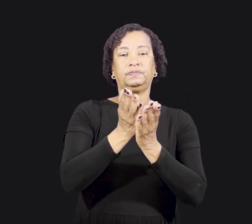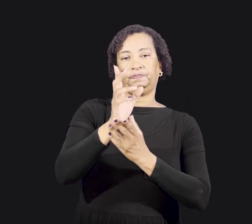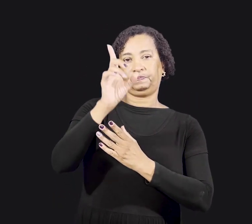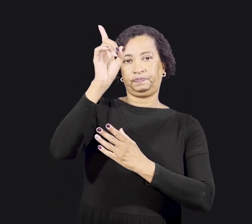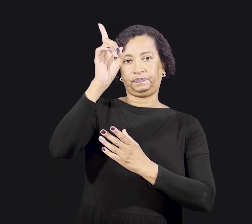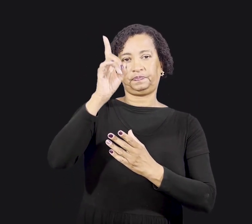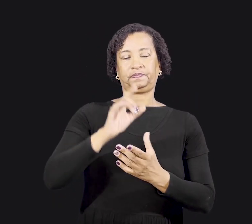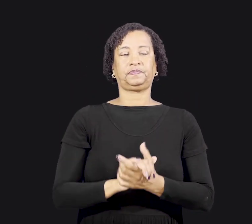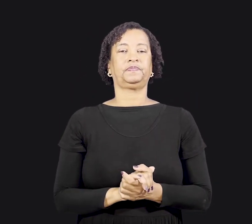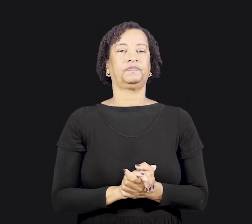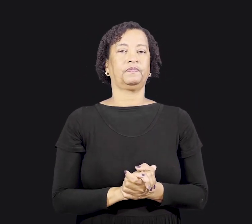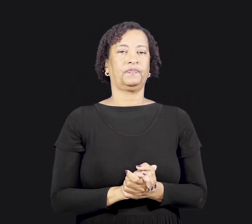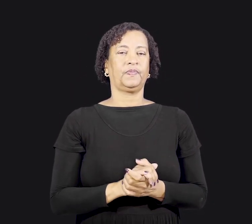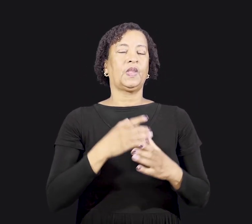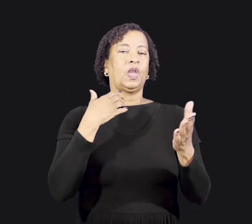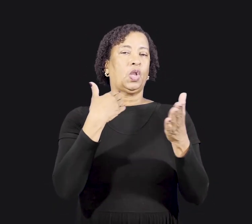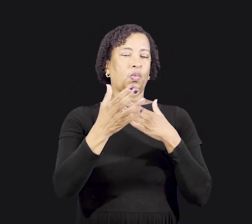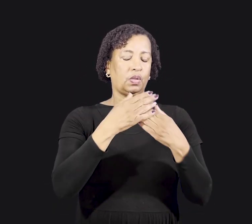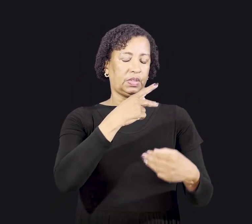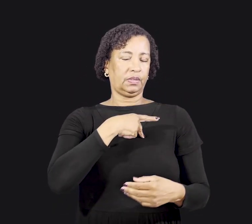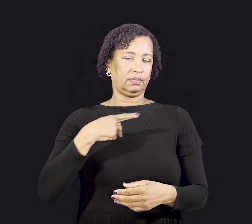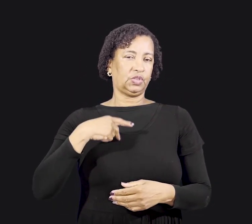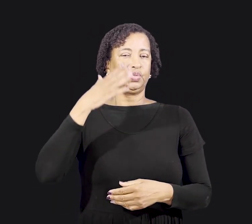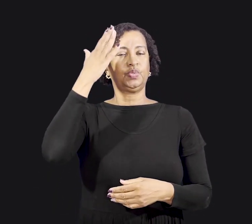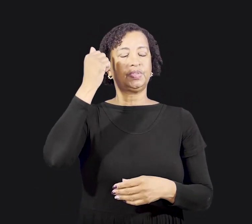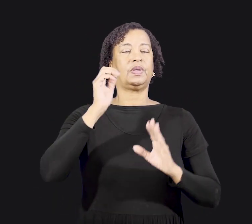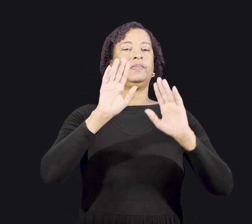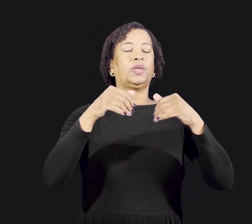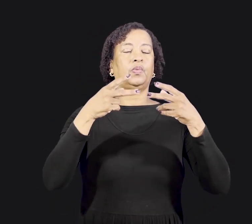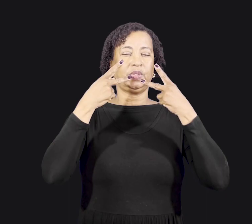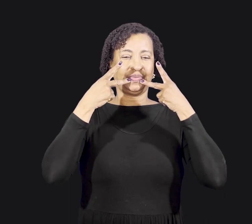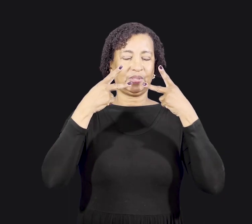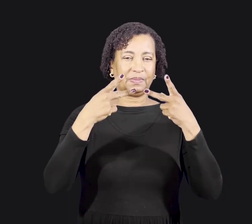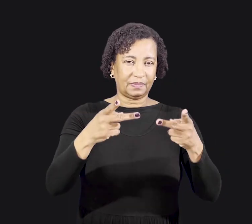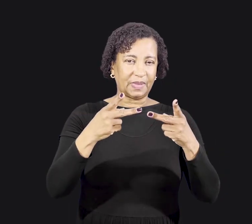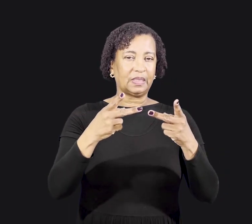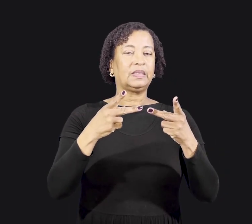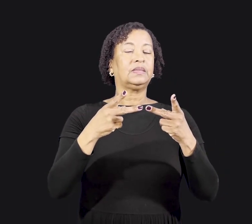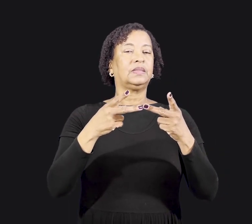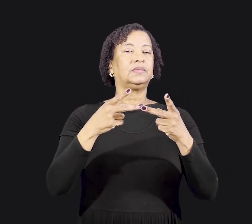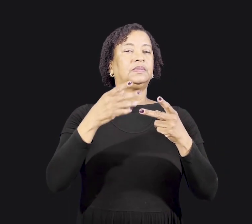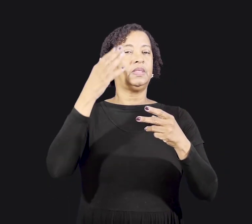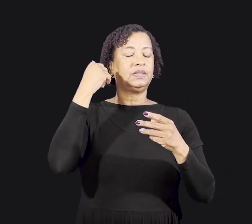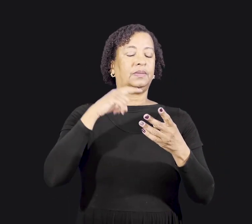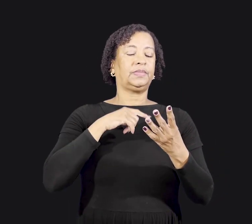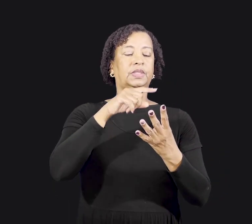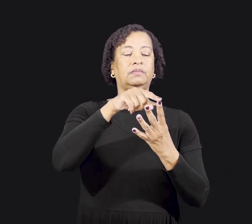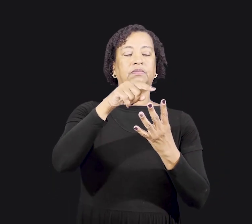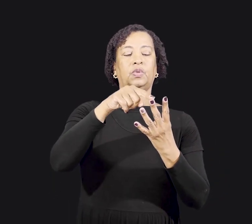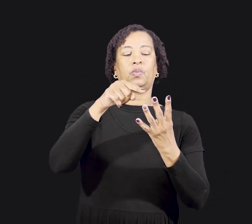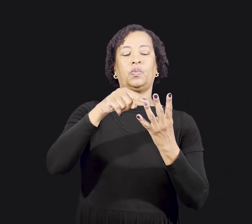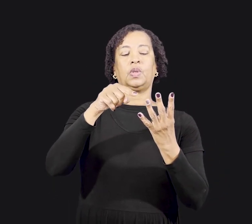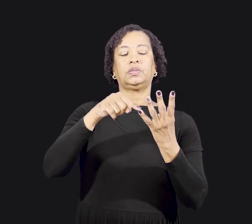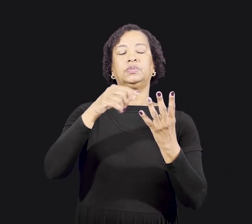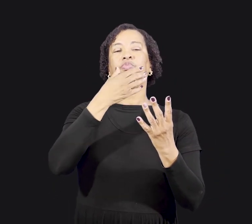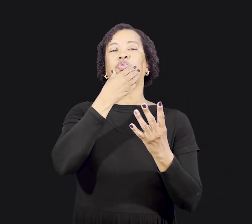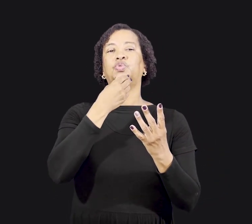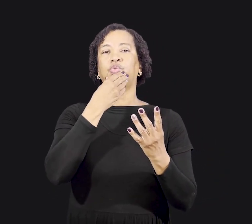de Deus. Qualquer pastor sabe que quando ele prega a palavra de Deus, surgem sempre 4 tipos de homens. 4 homens